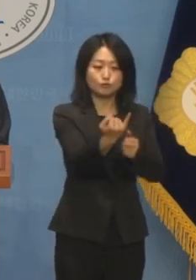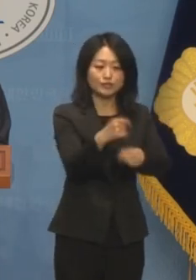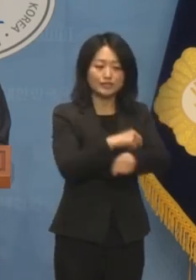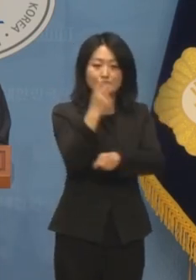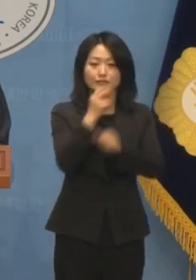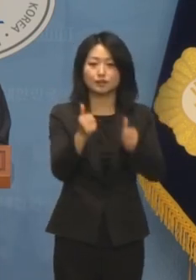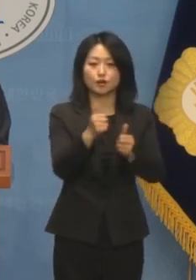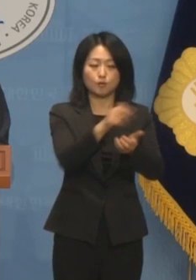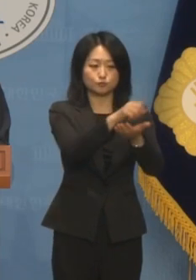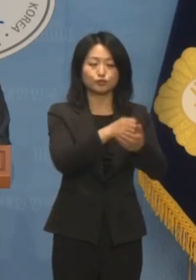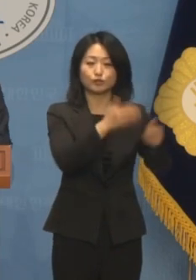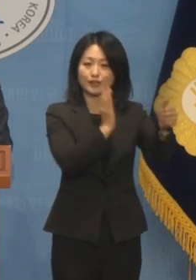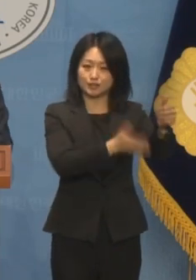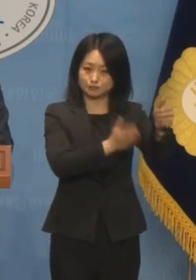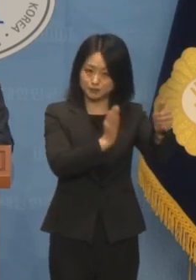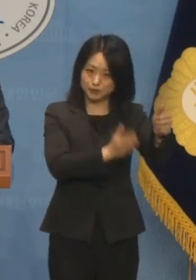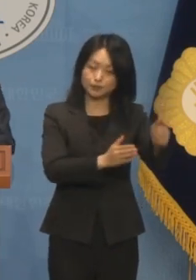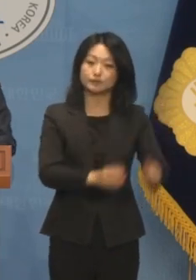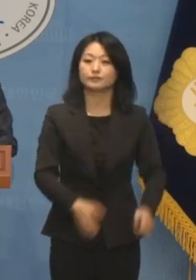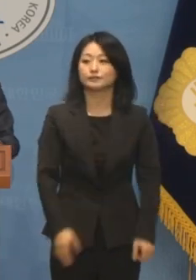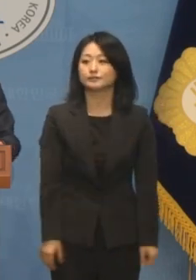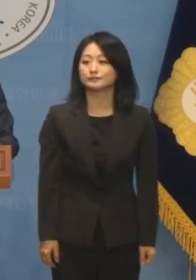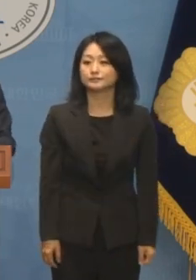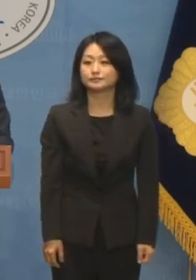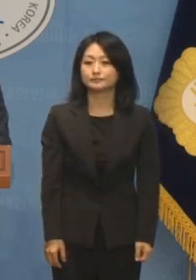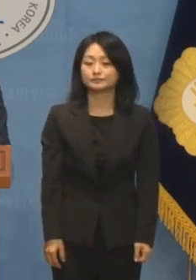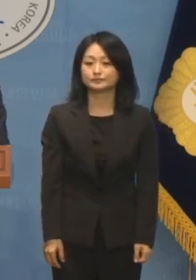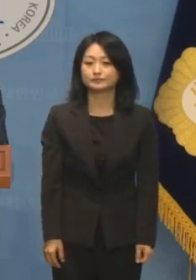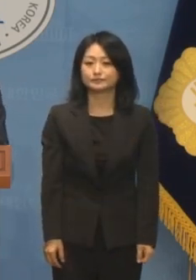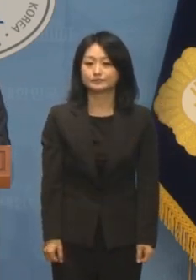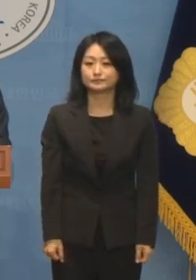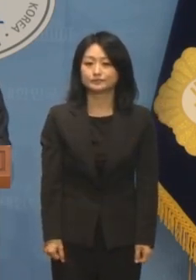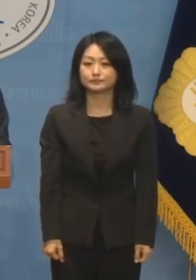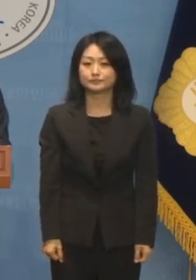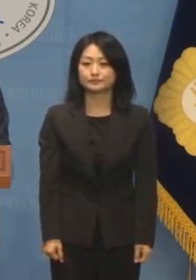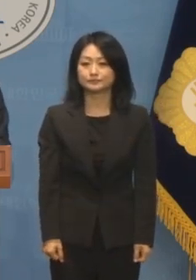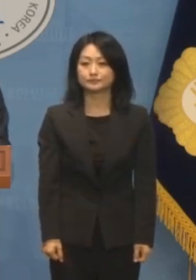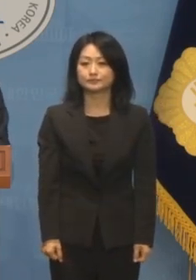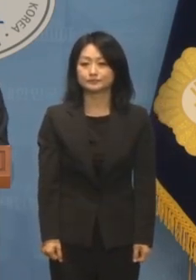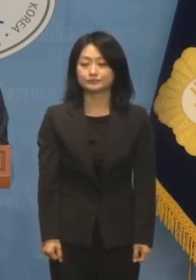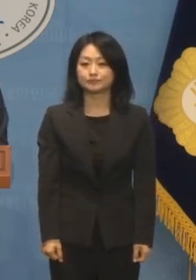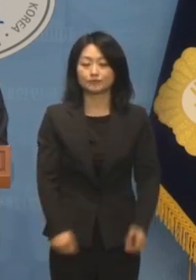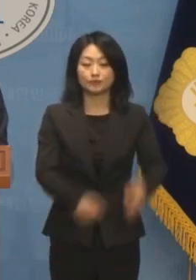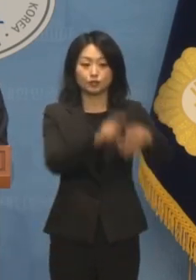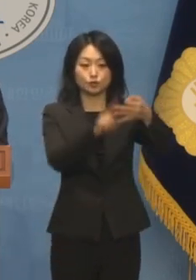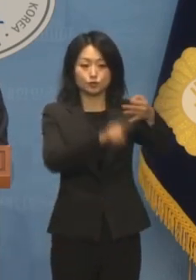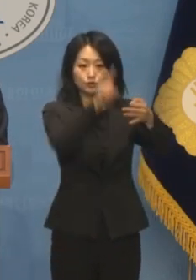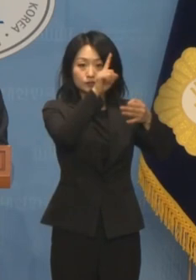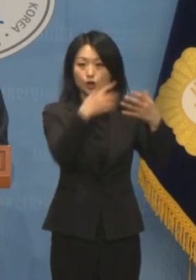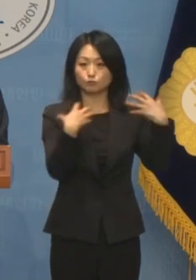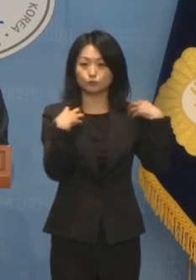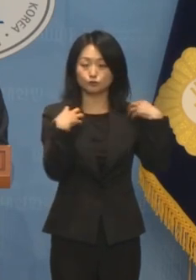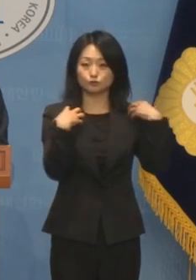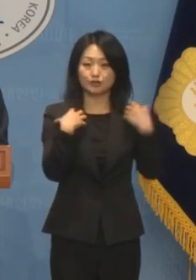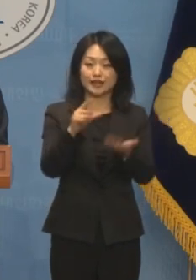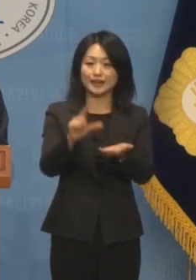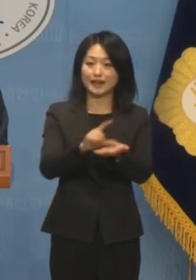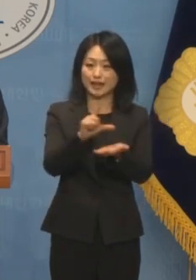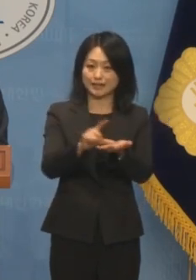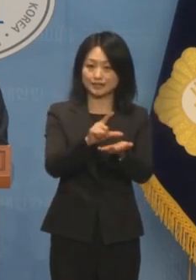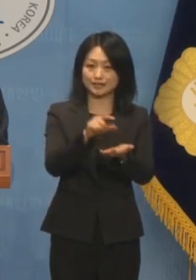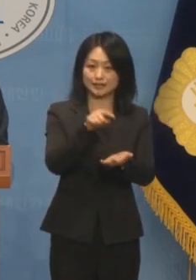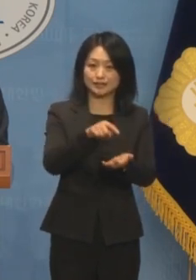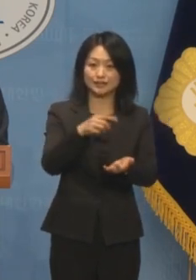수용해야 할 것입니다. 윤석열 정부는 라인 사태를